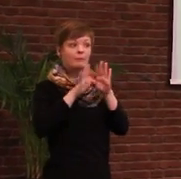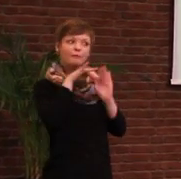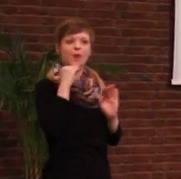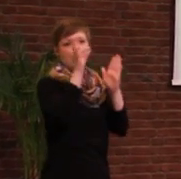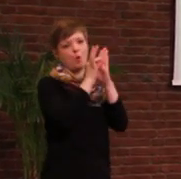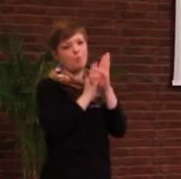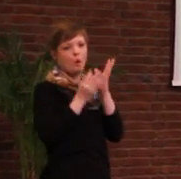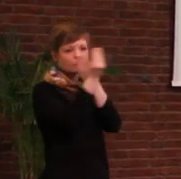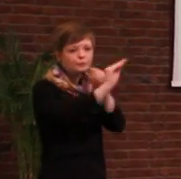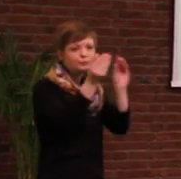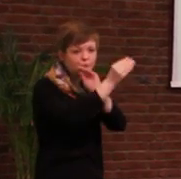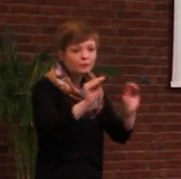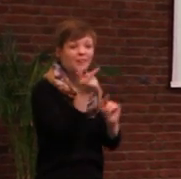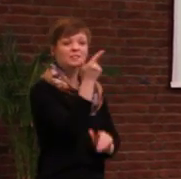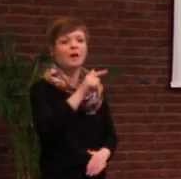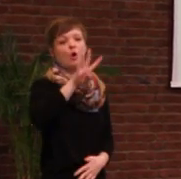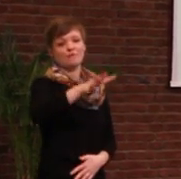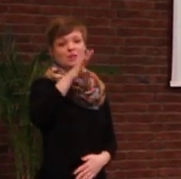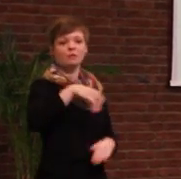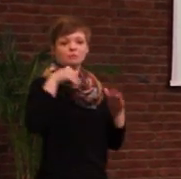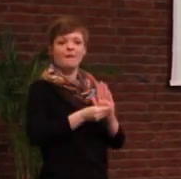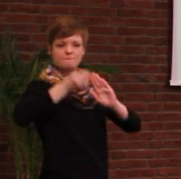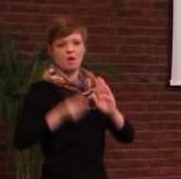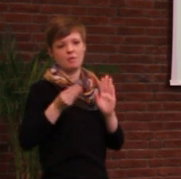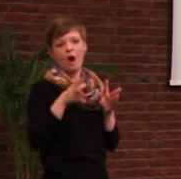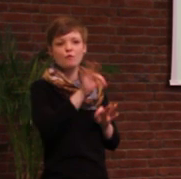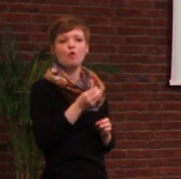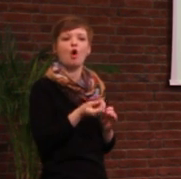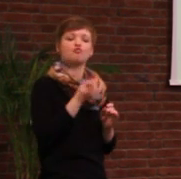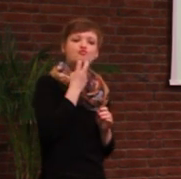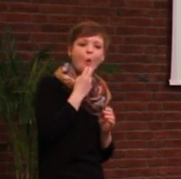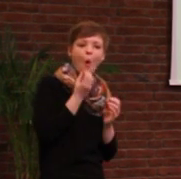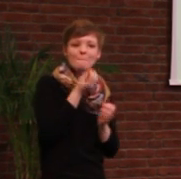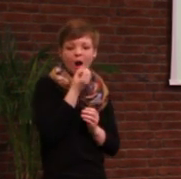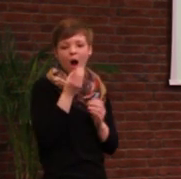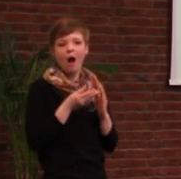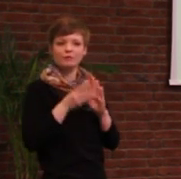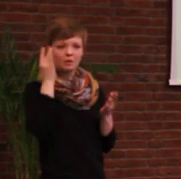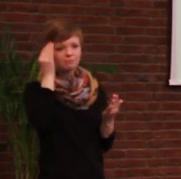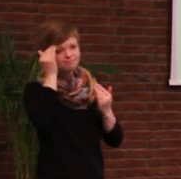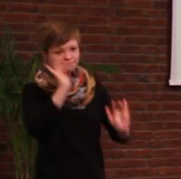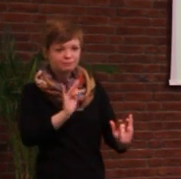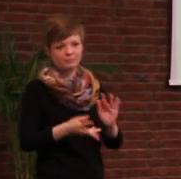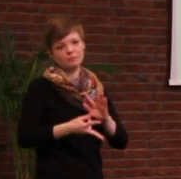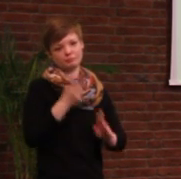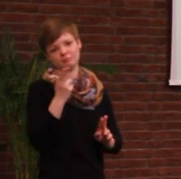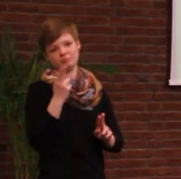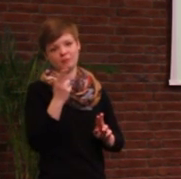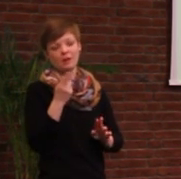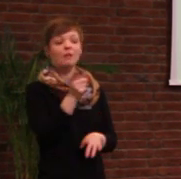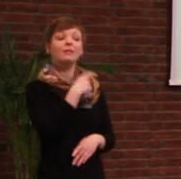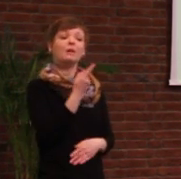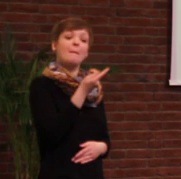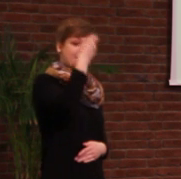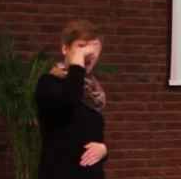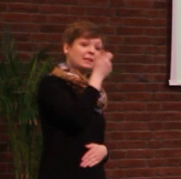leider. 2014 laufen die Konzessionsverträge für Strom und Gas aus. Die Konzession für den Netzbetrieb hat Berlin 2003